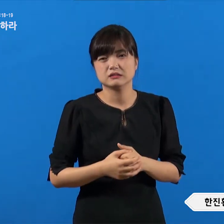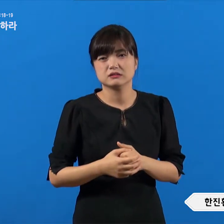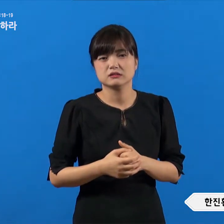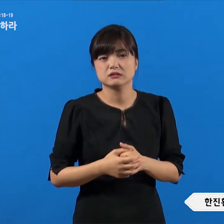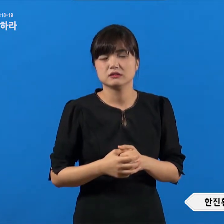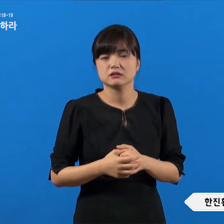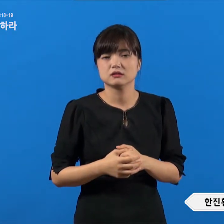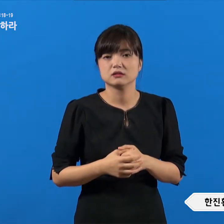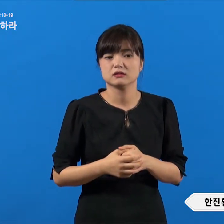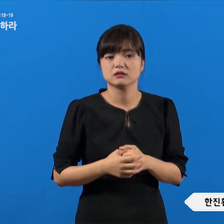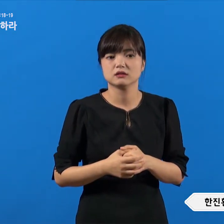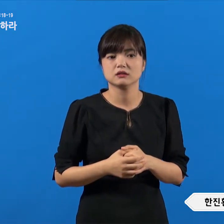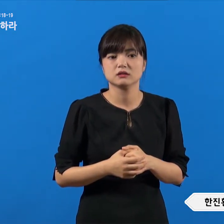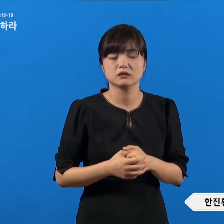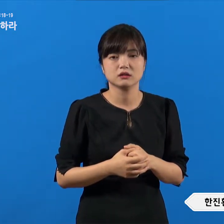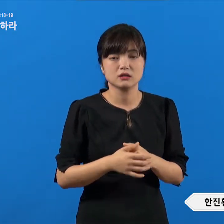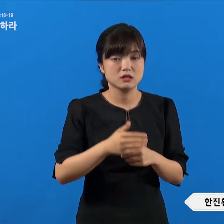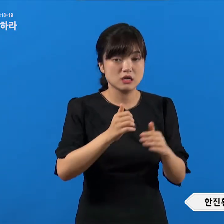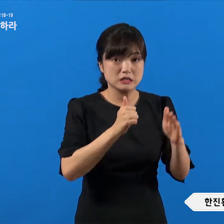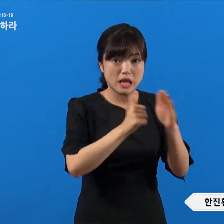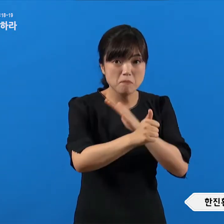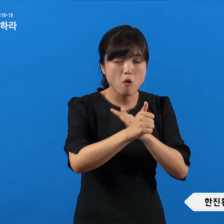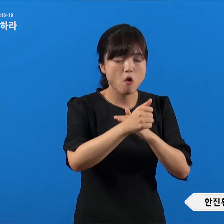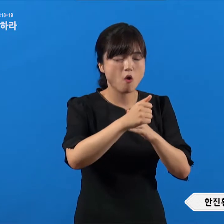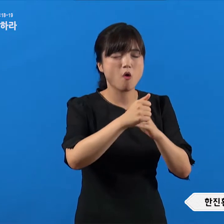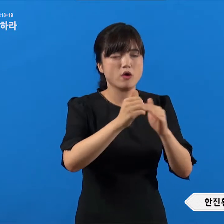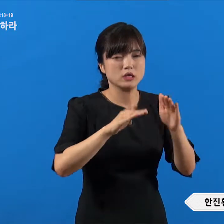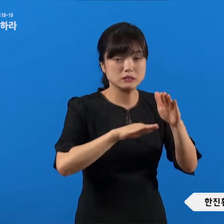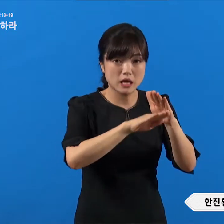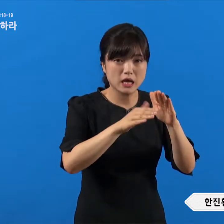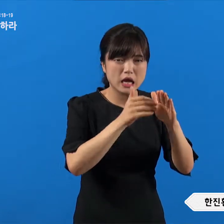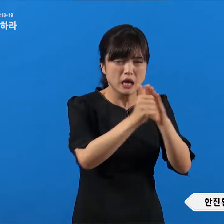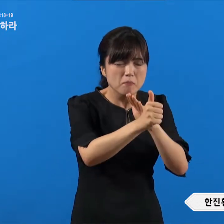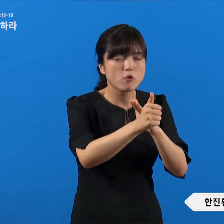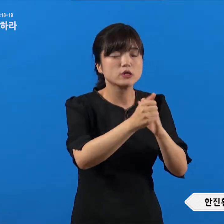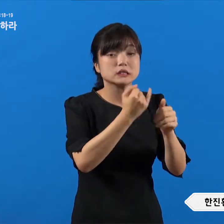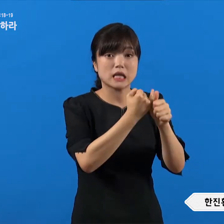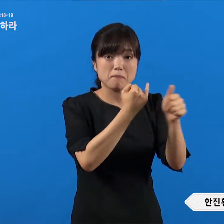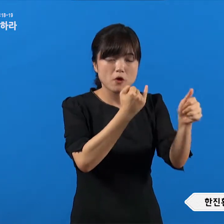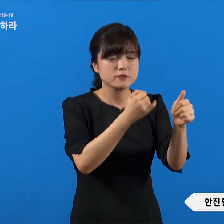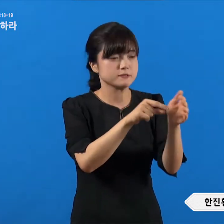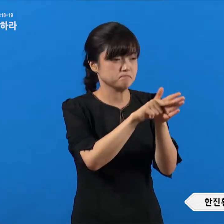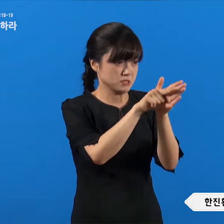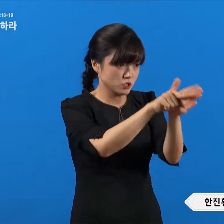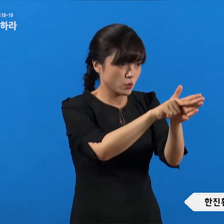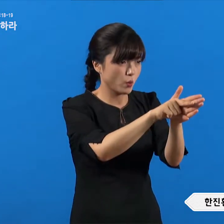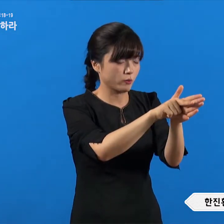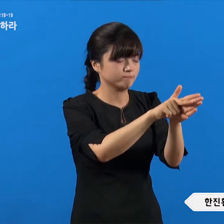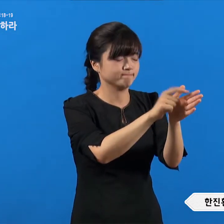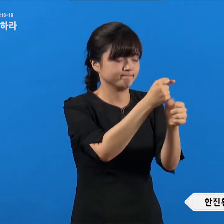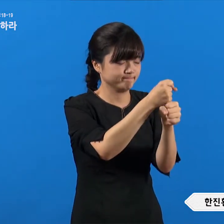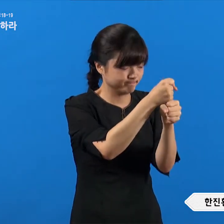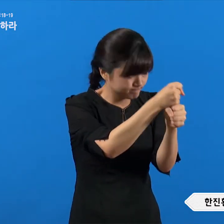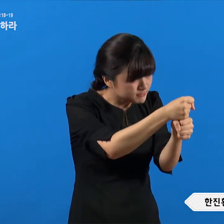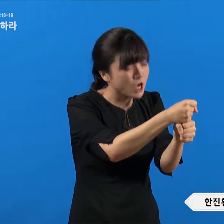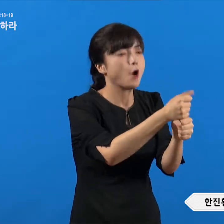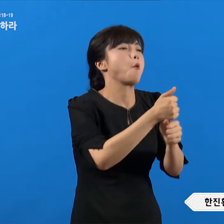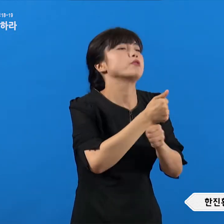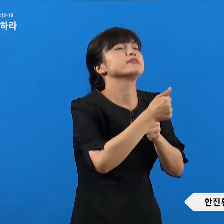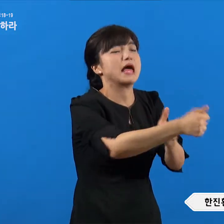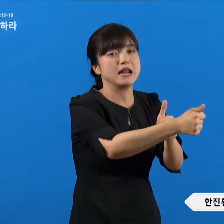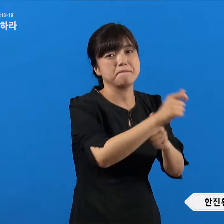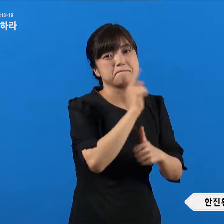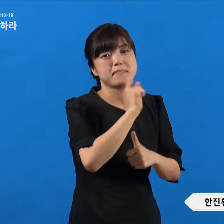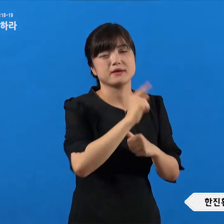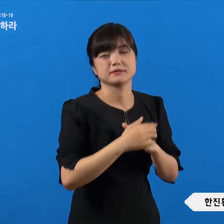아니고, 머리가 되어서 가정을 이끌어가는 그 남편을 믿고 의지하고 따르라 하는